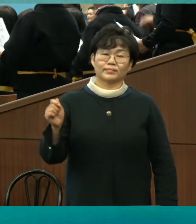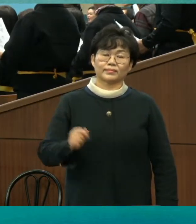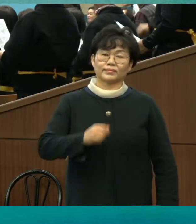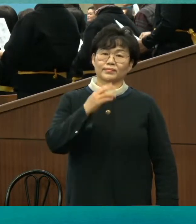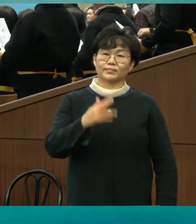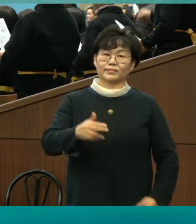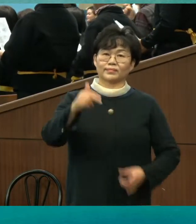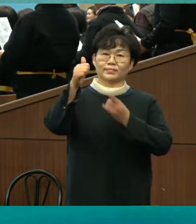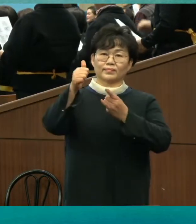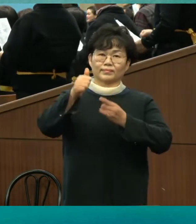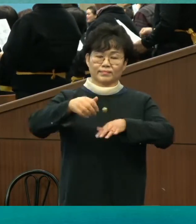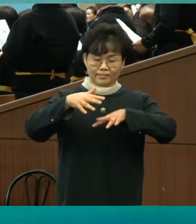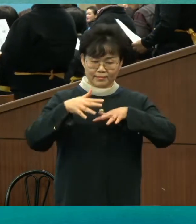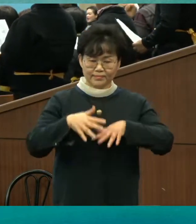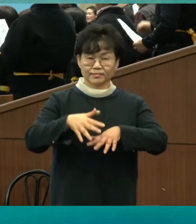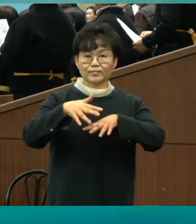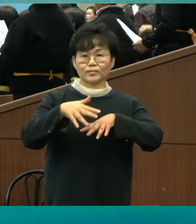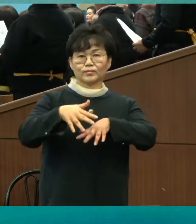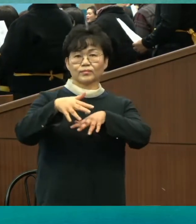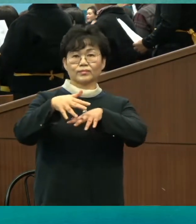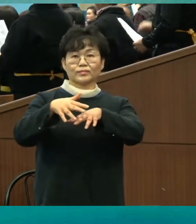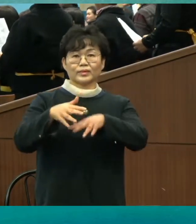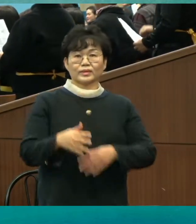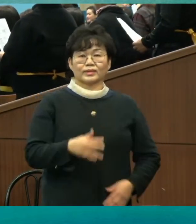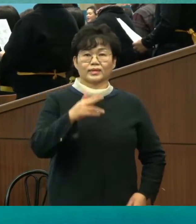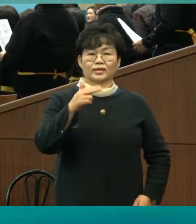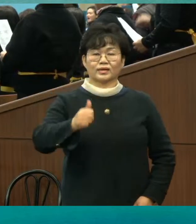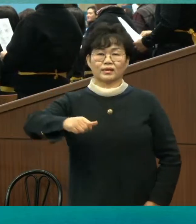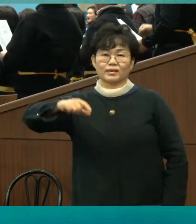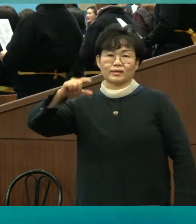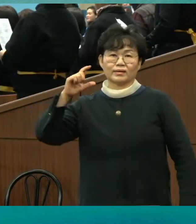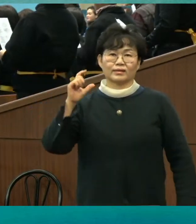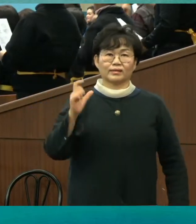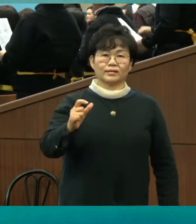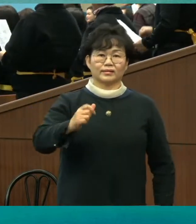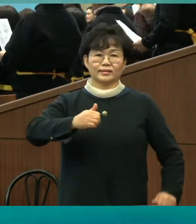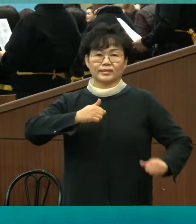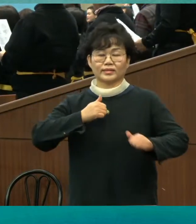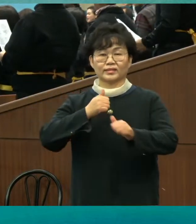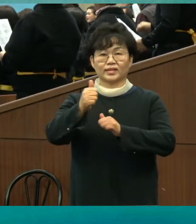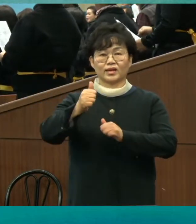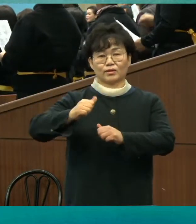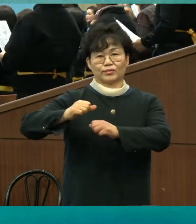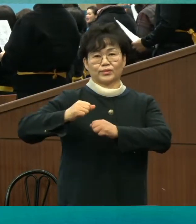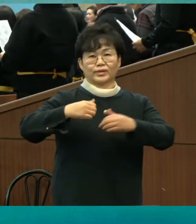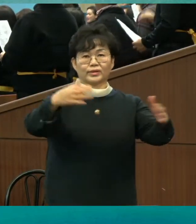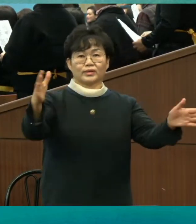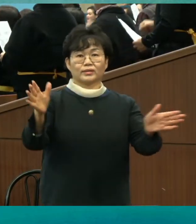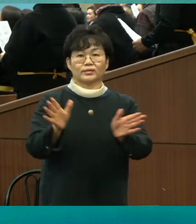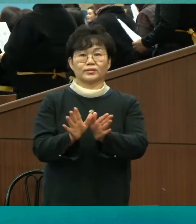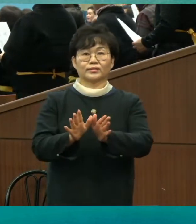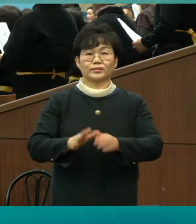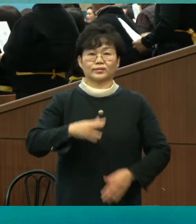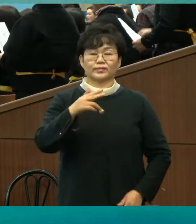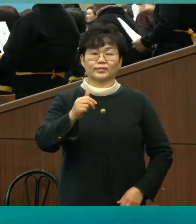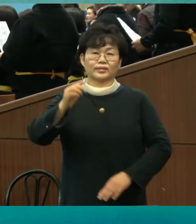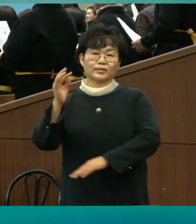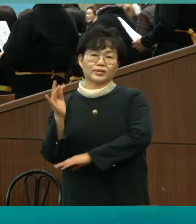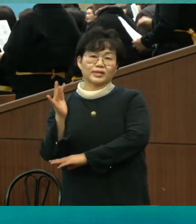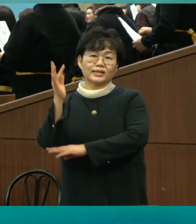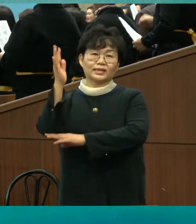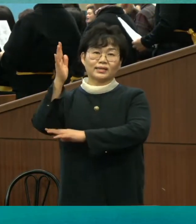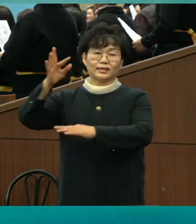주께서 전진해 온다 그의 강한 승리에 은혜 그의